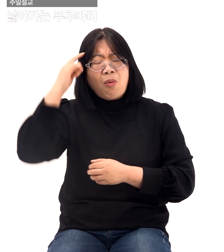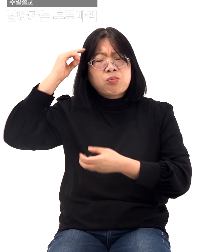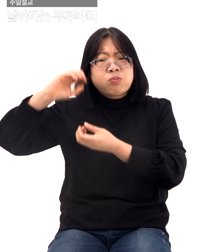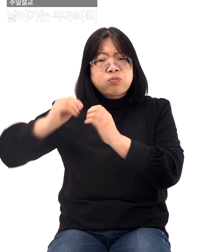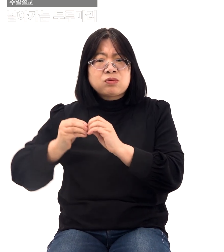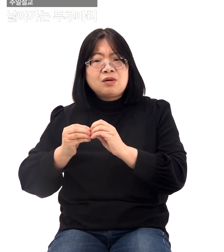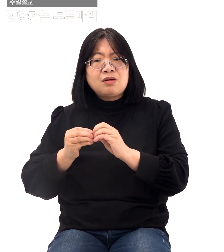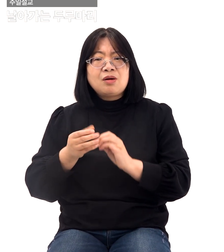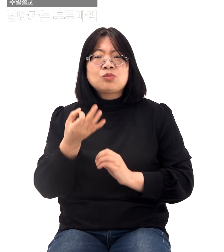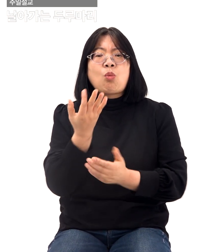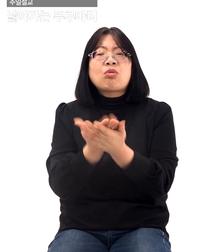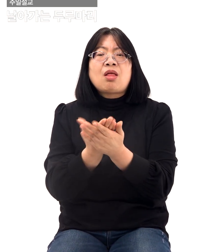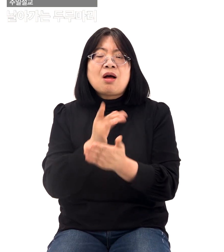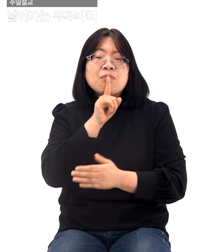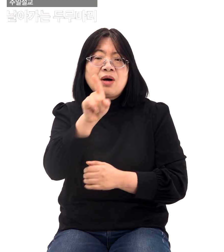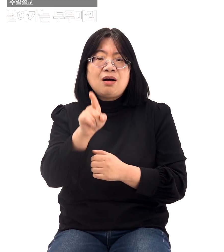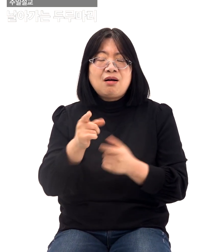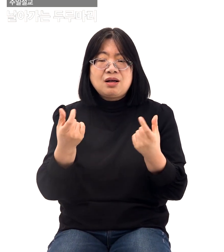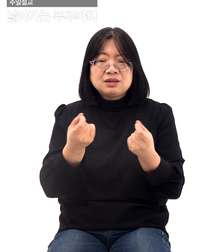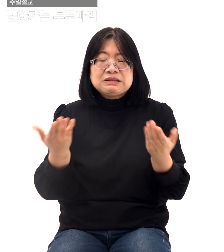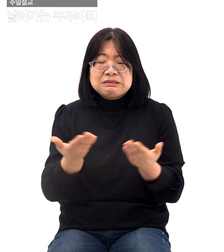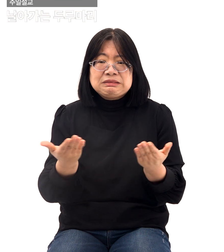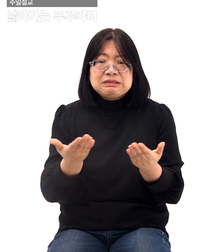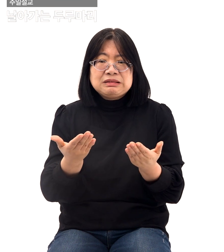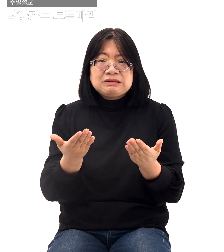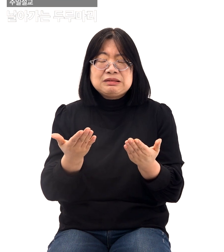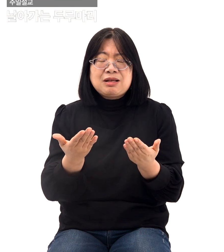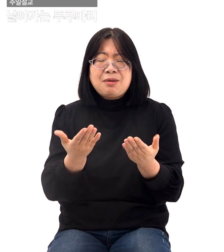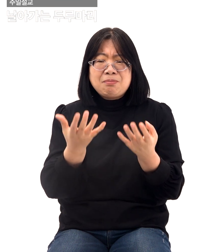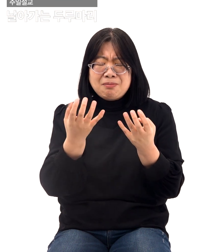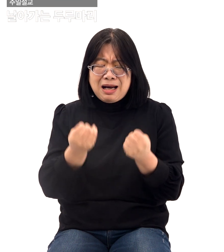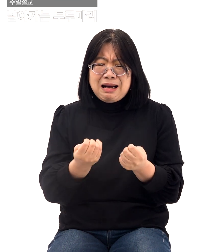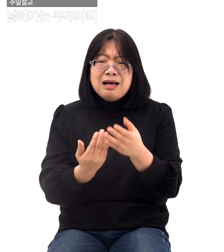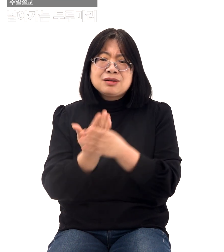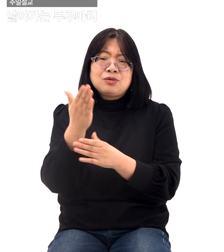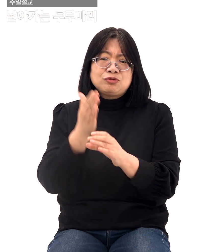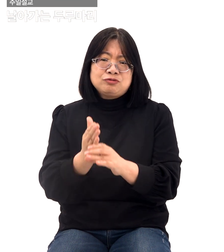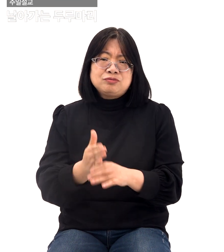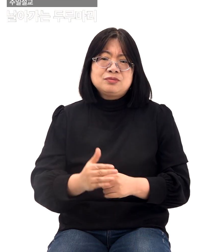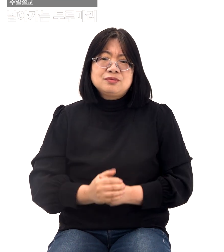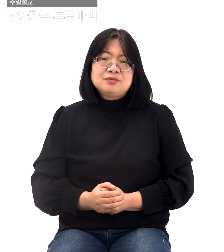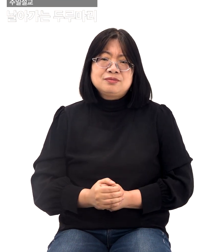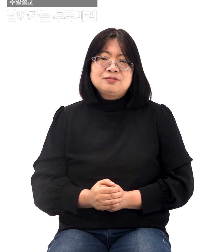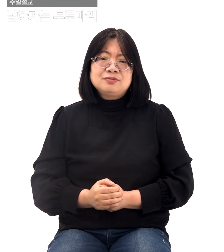엉뚱한 금전을 요구하고 이런 일들이 비일비재합니다.